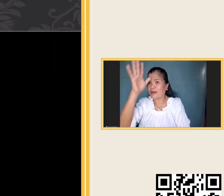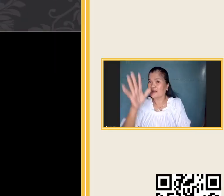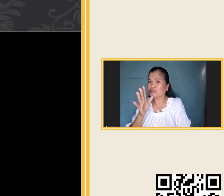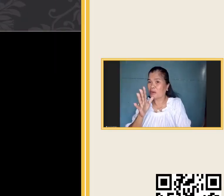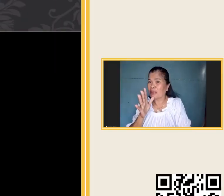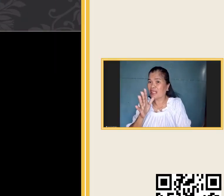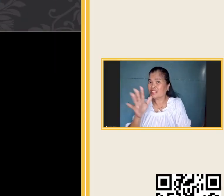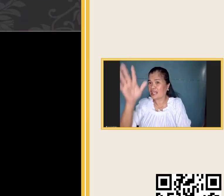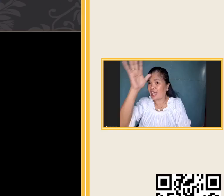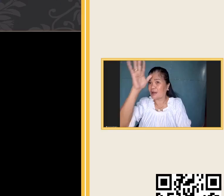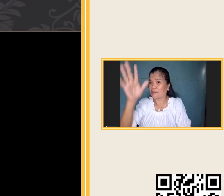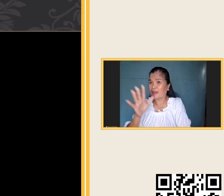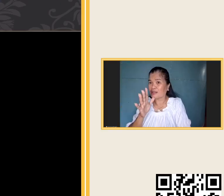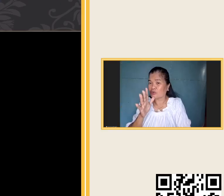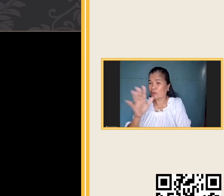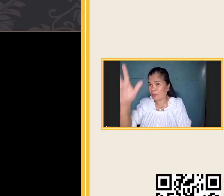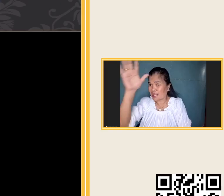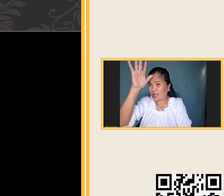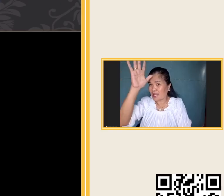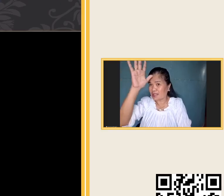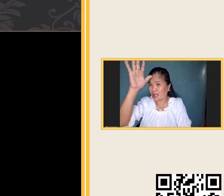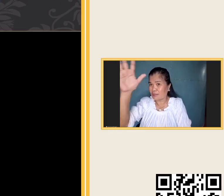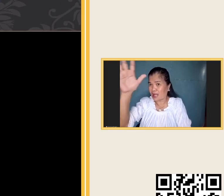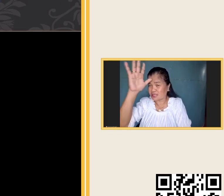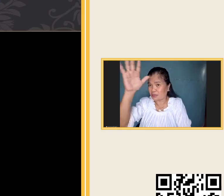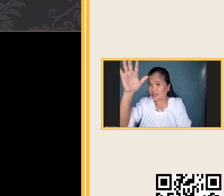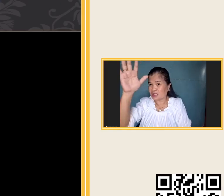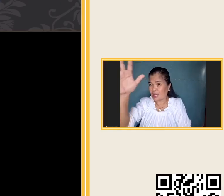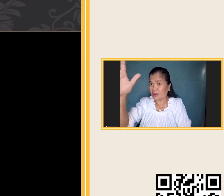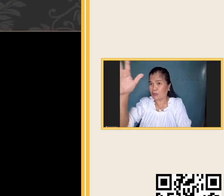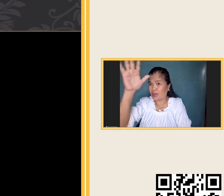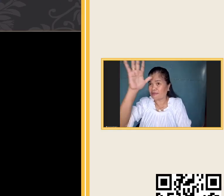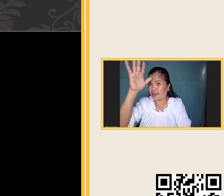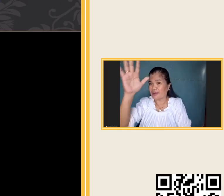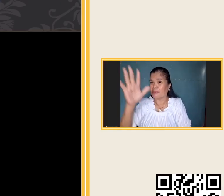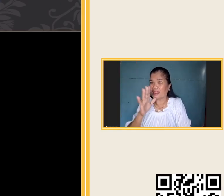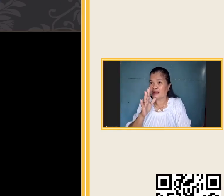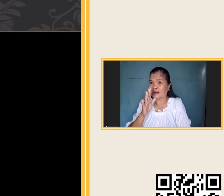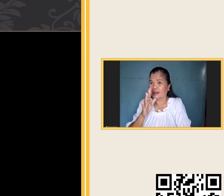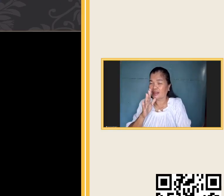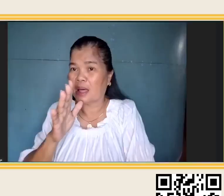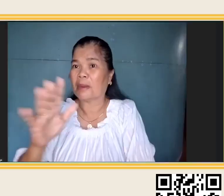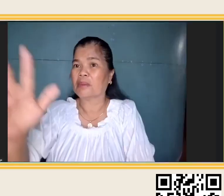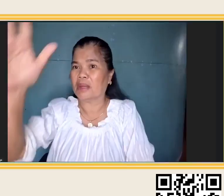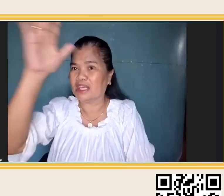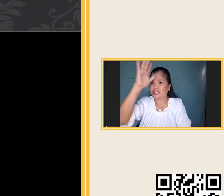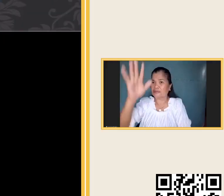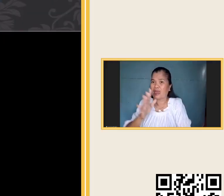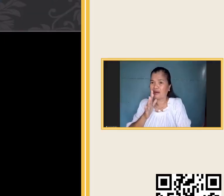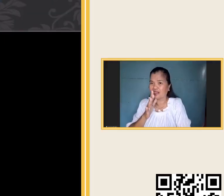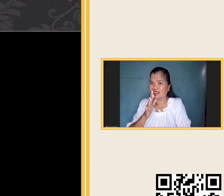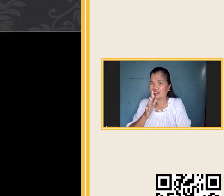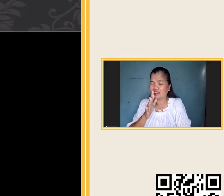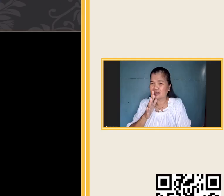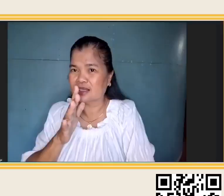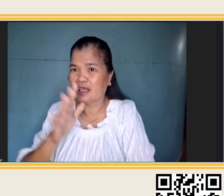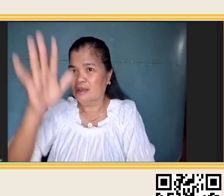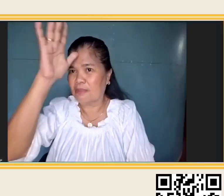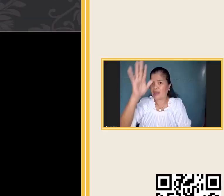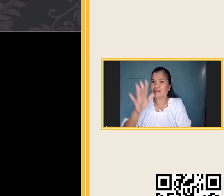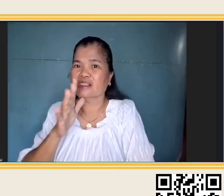Then, parents, mabilisan lang. Parents, huwag mong patagalin. Baka sabihin, sinabi mo ay father, mother. Dapat mabilis.